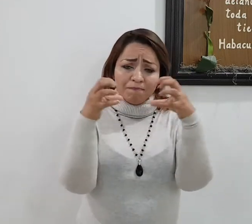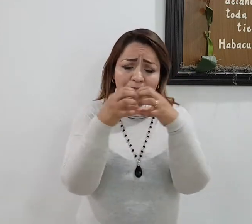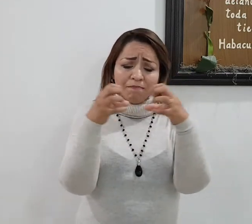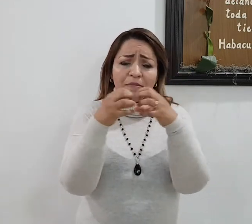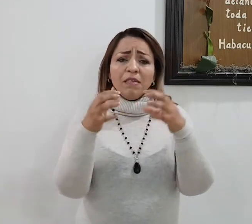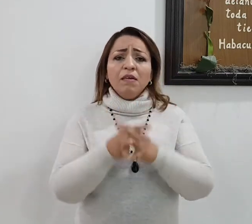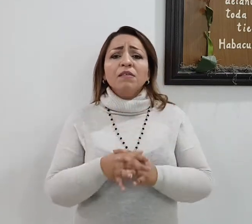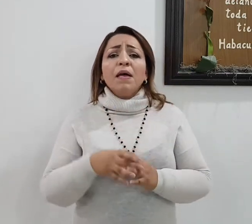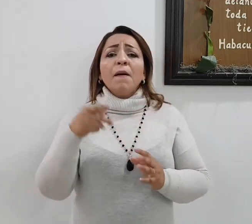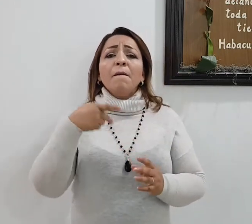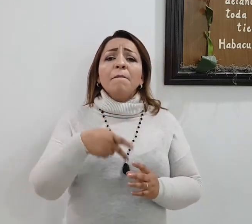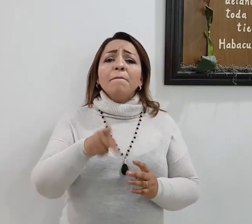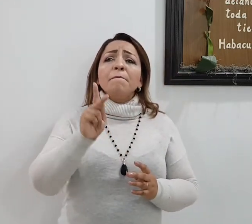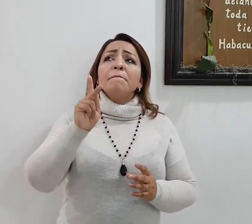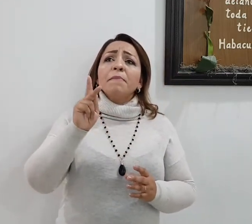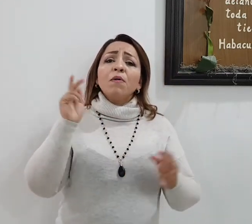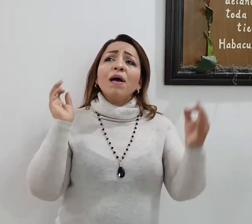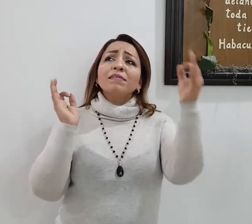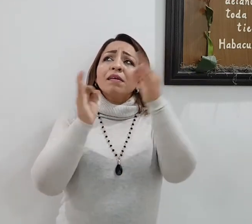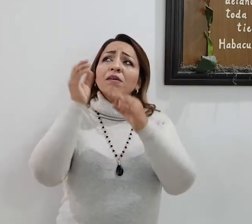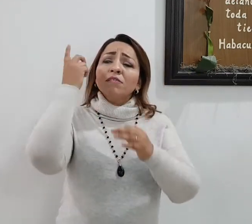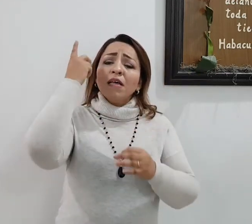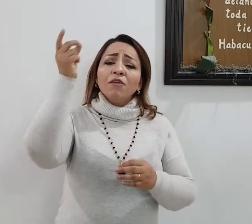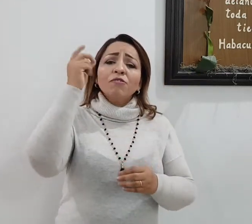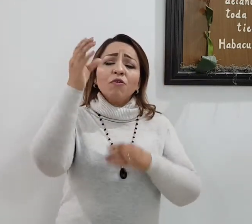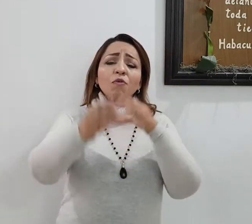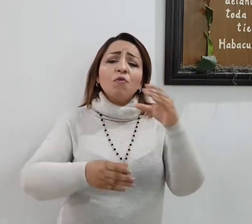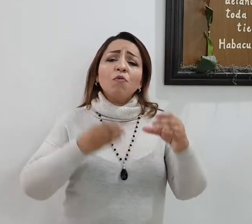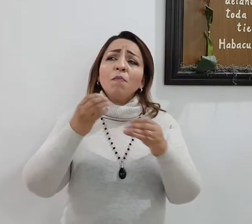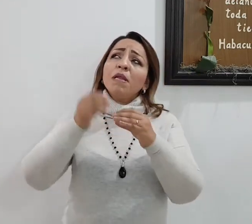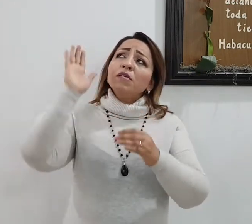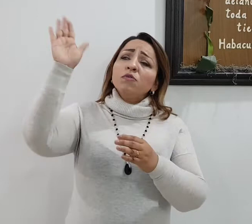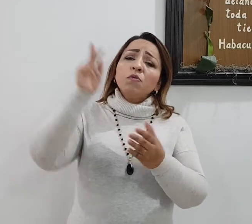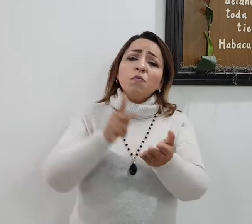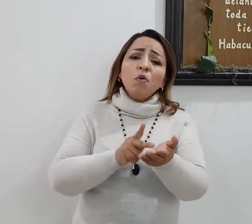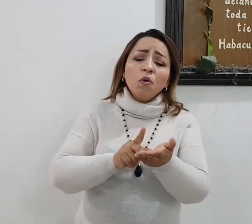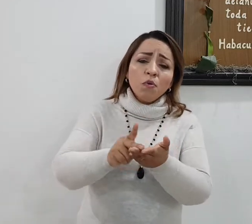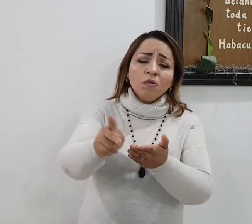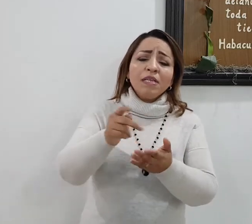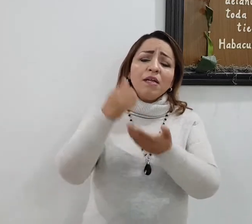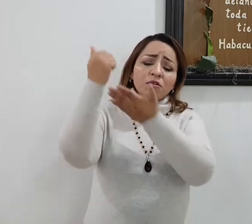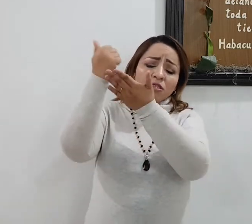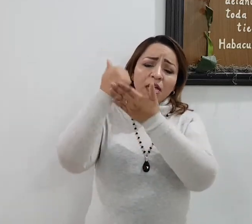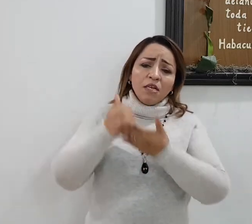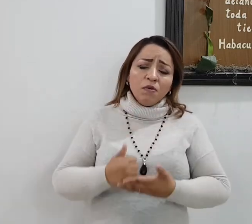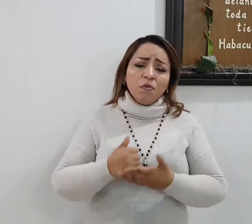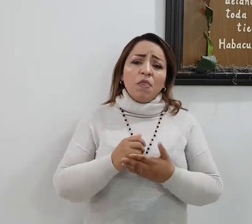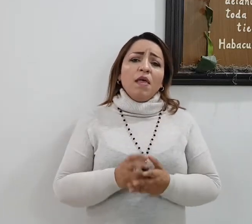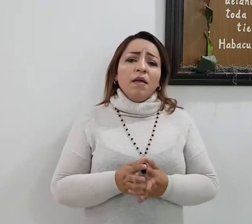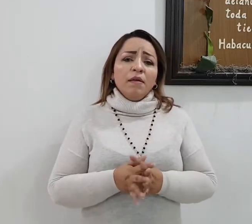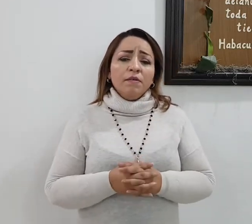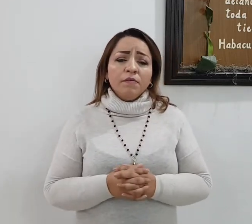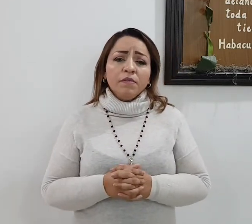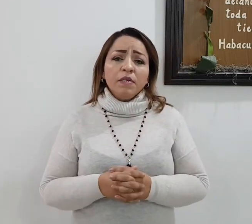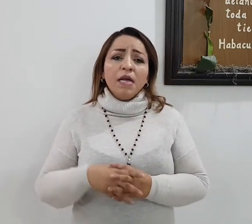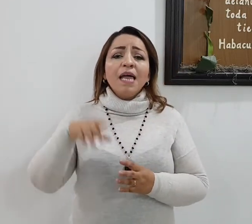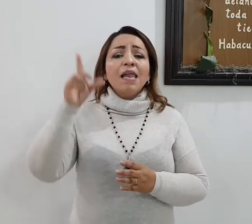hace que nos parezcamos más a Jesús al tomar las decisiones correctas que debemos de tomar, porque la voluntad de Dios siempre será